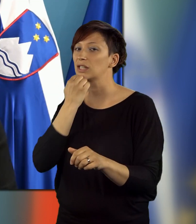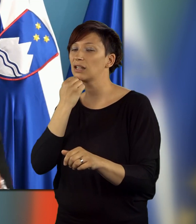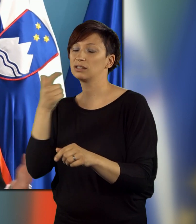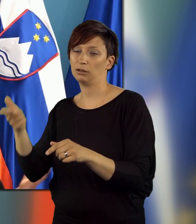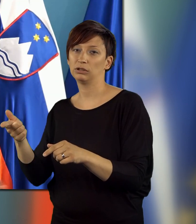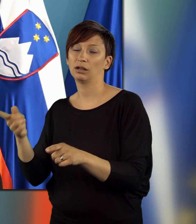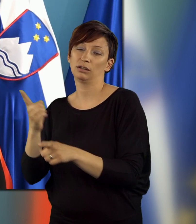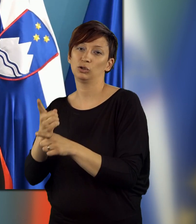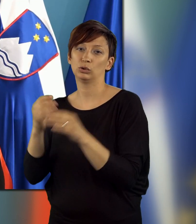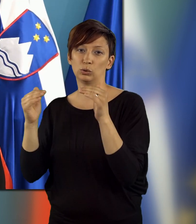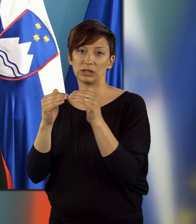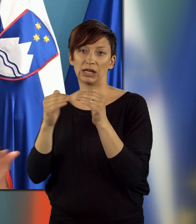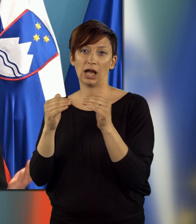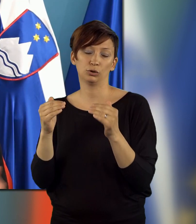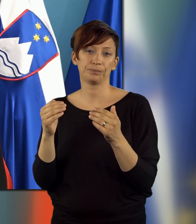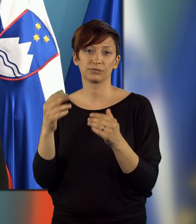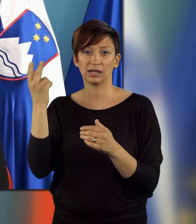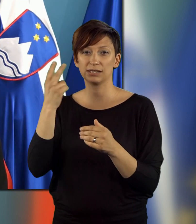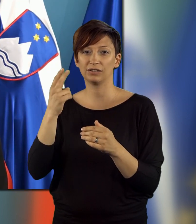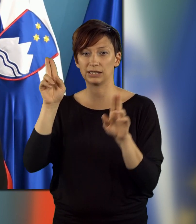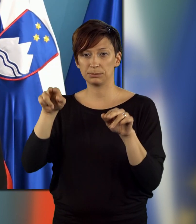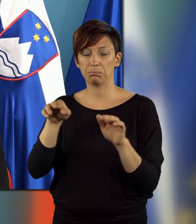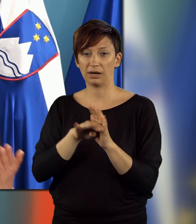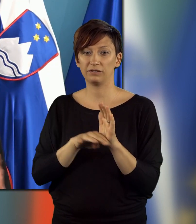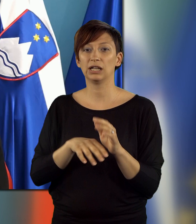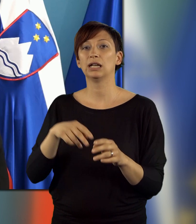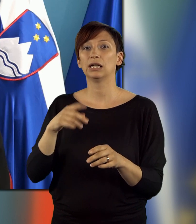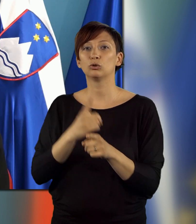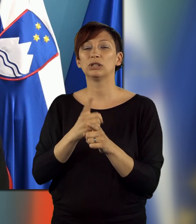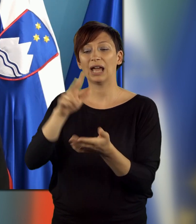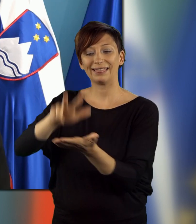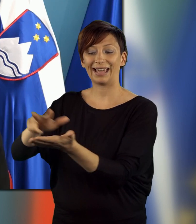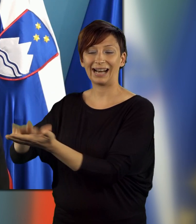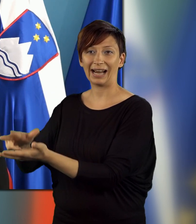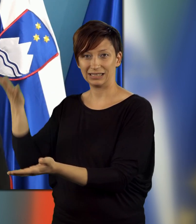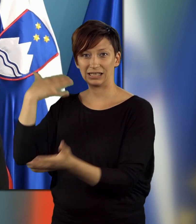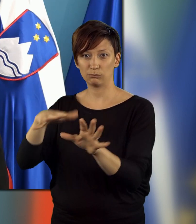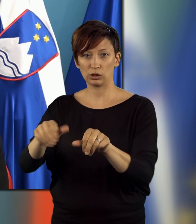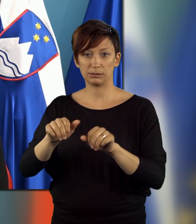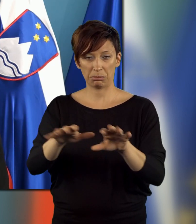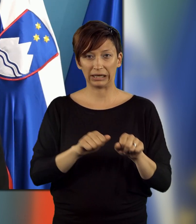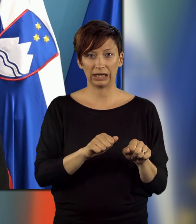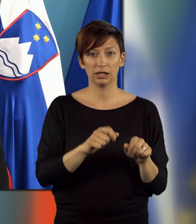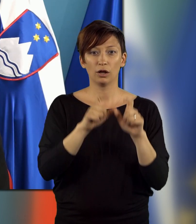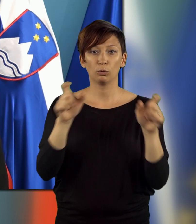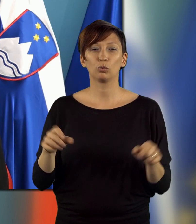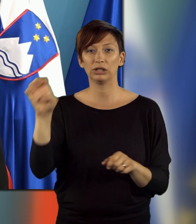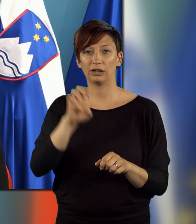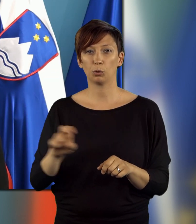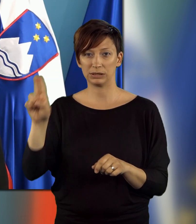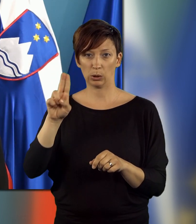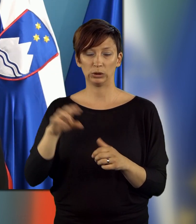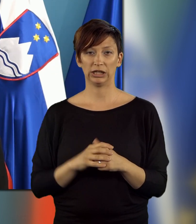zasebnega, kar je tudi v skladu seveda z pravili in seveda deklaracijami, ki smo jih sprejeli v okviru Evropske